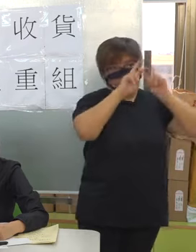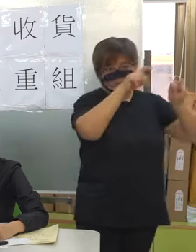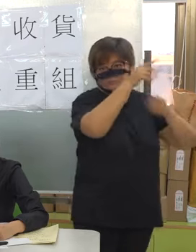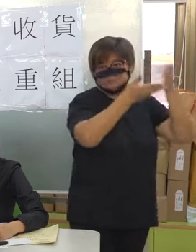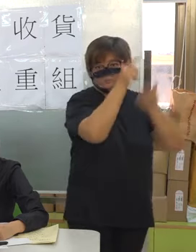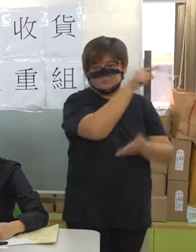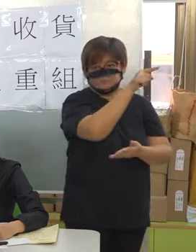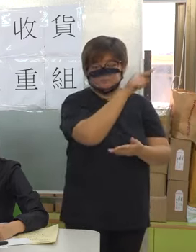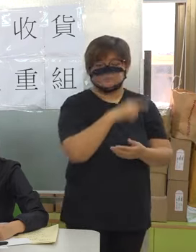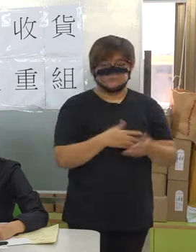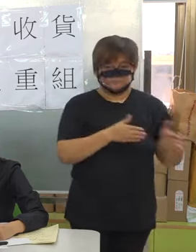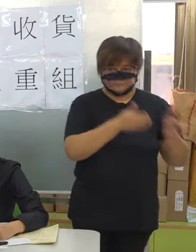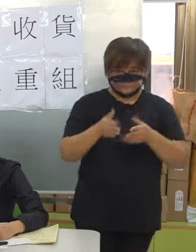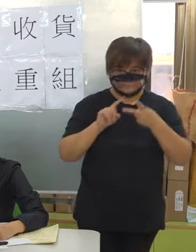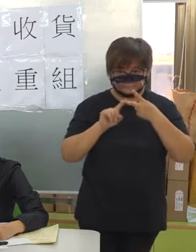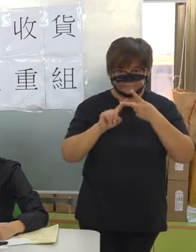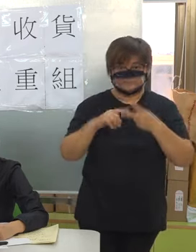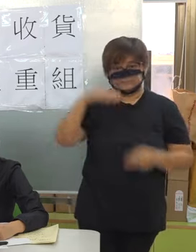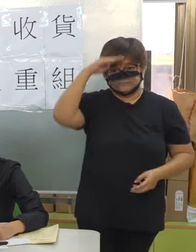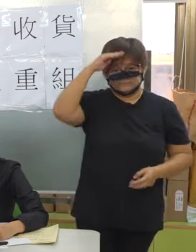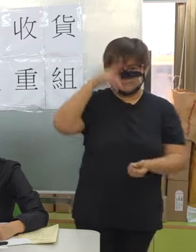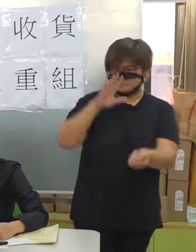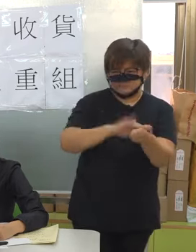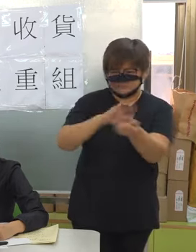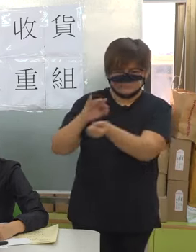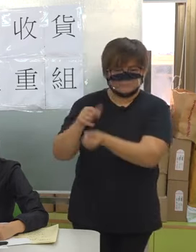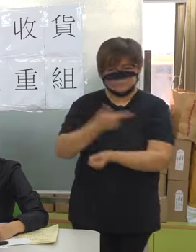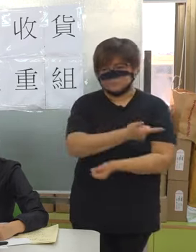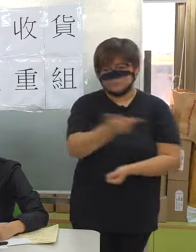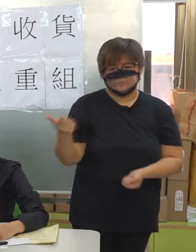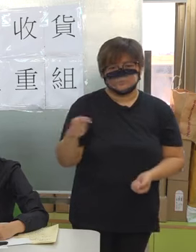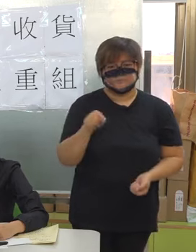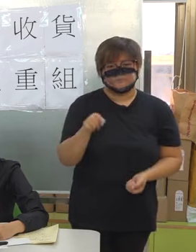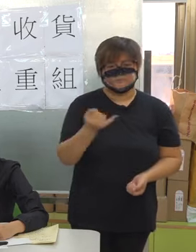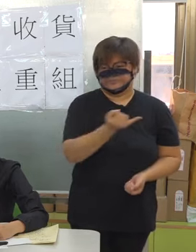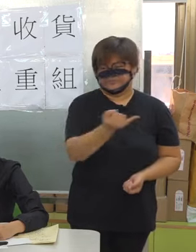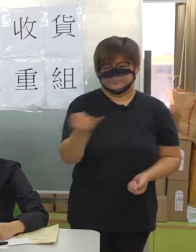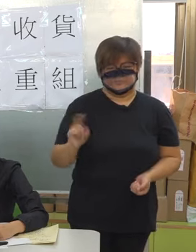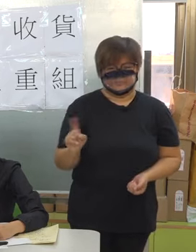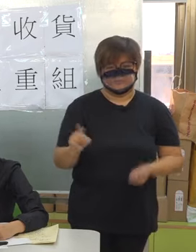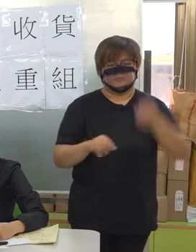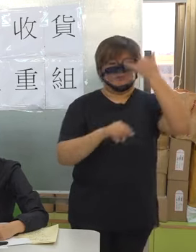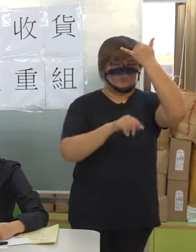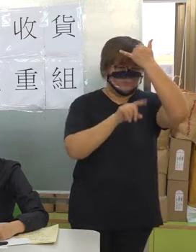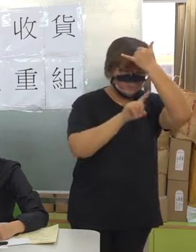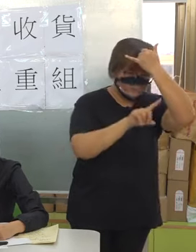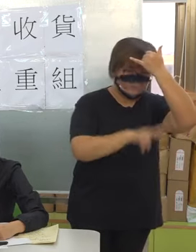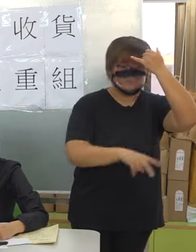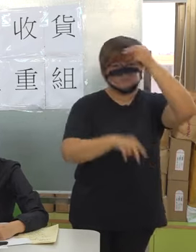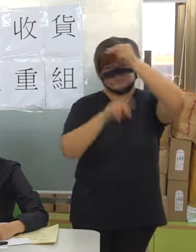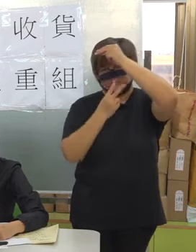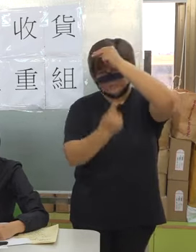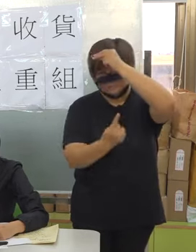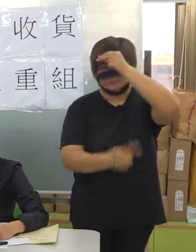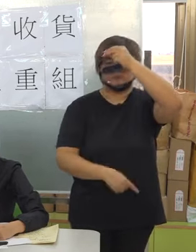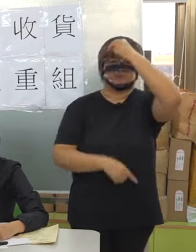831、101等 大型街頭運動的時候，警方有系統地無視守則等的行為，例如執法